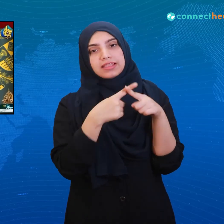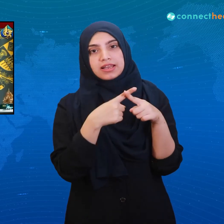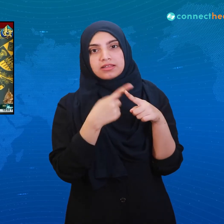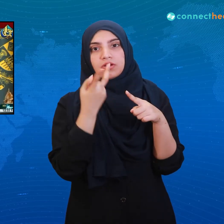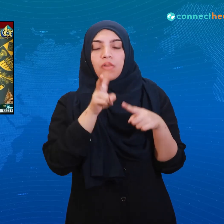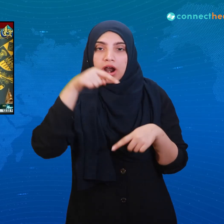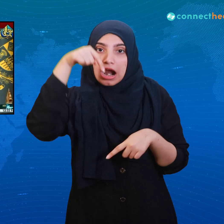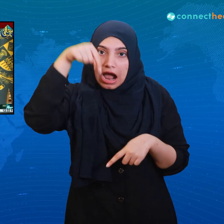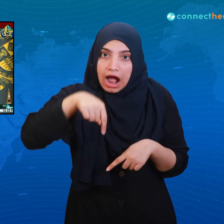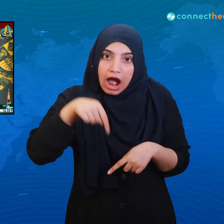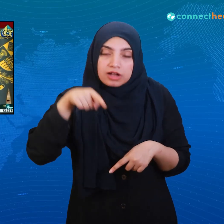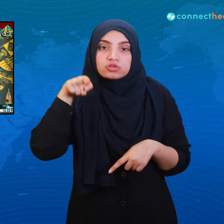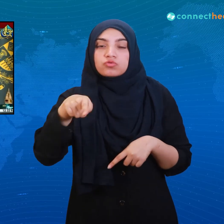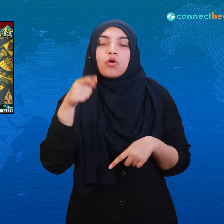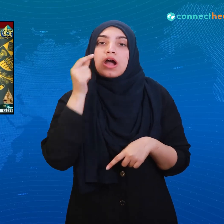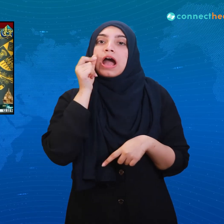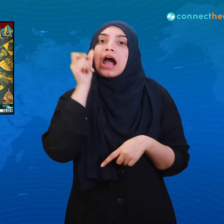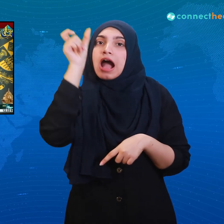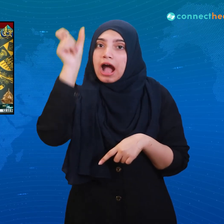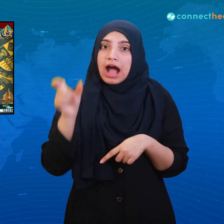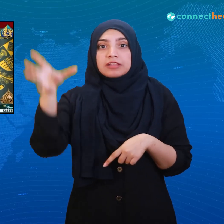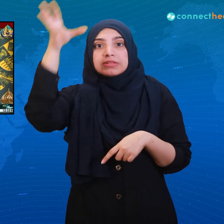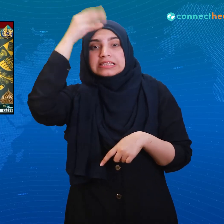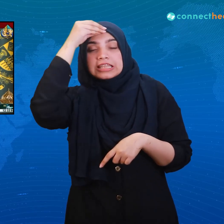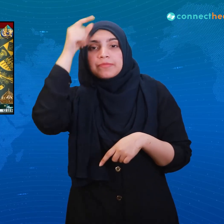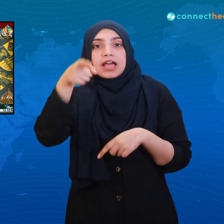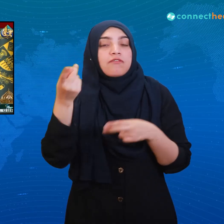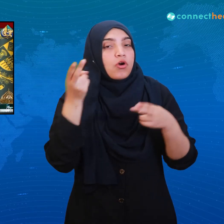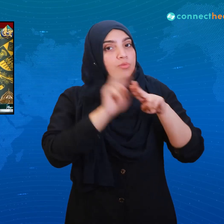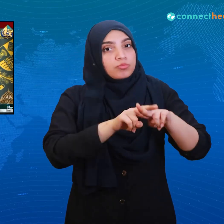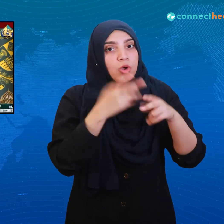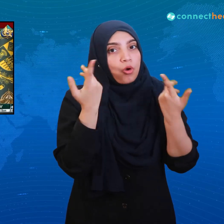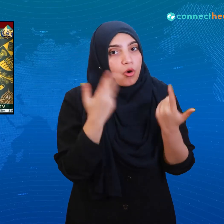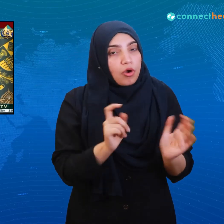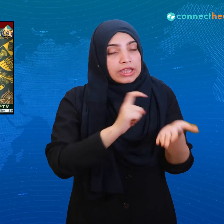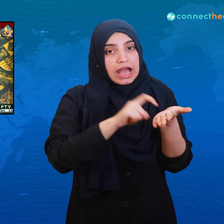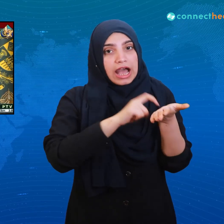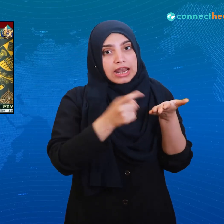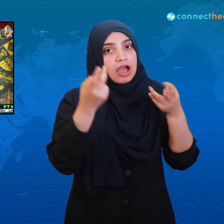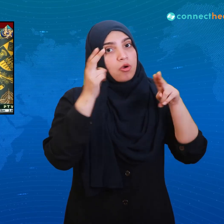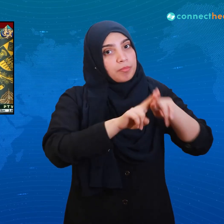उसको रिजेक्ट किया और ये नो कॉन्फिडेंस को रिजेक्ट किया। मैं सारी